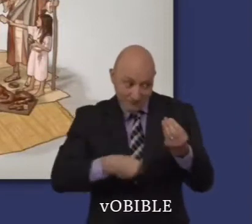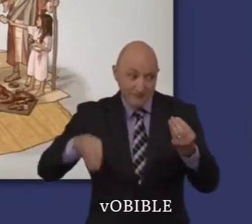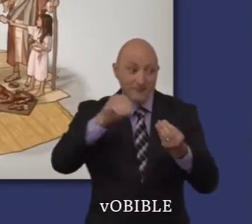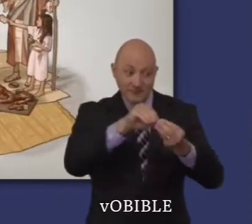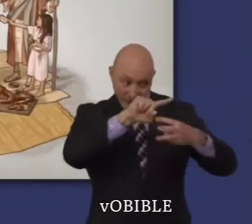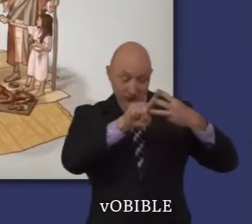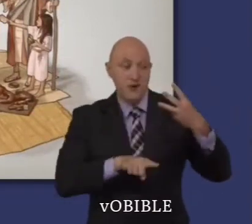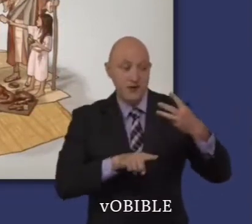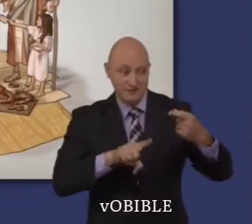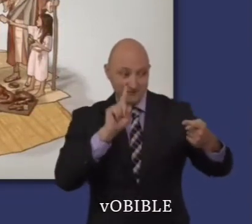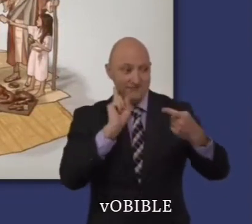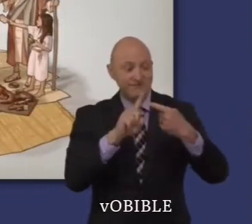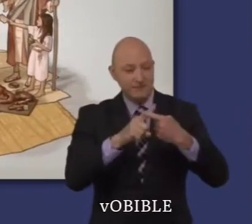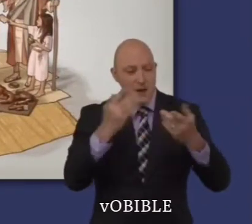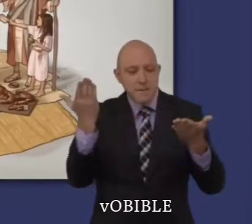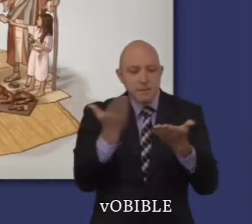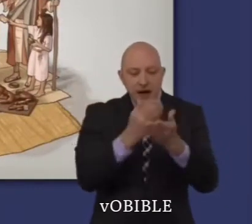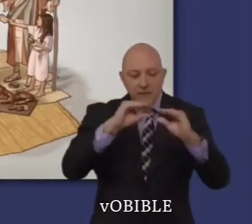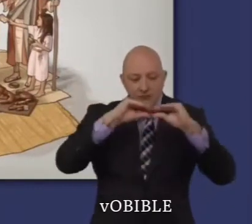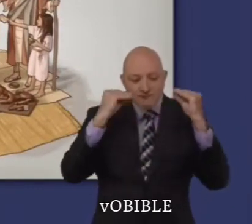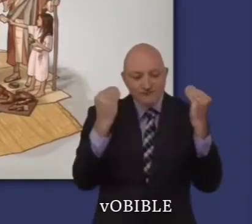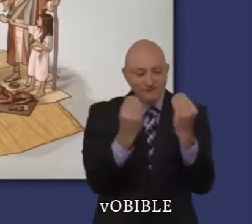et d'abattre les idoles sculptées.